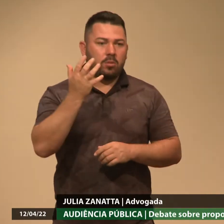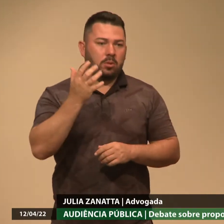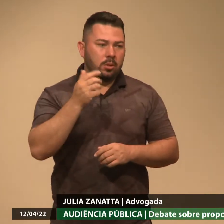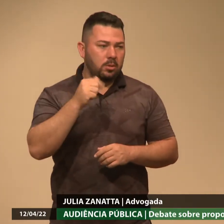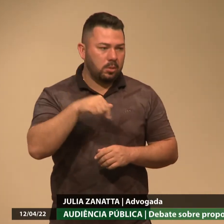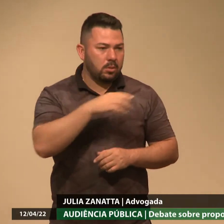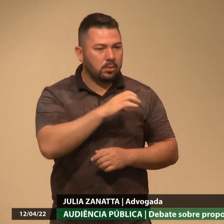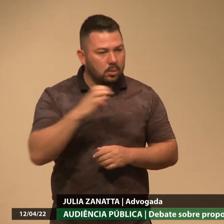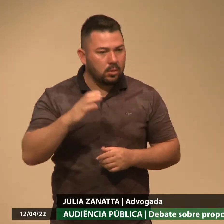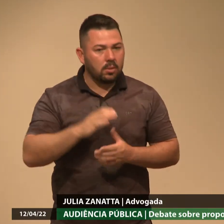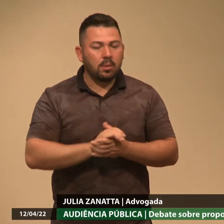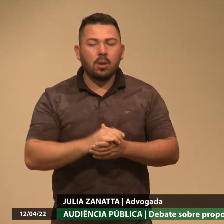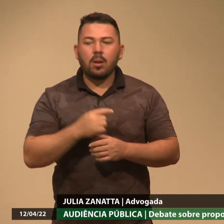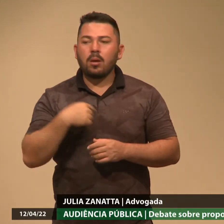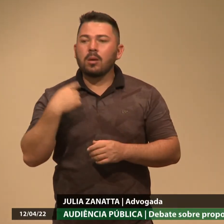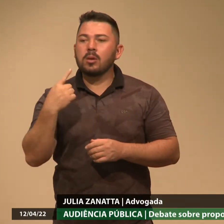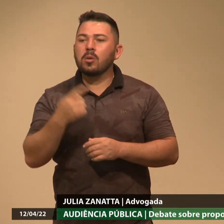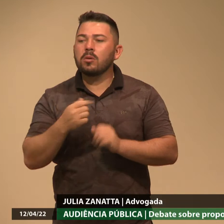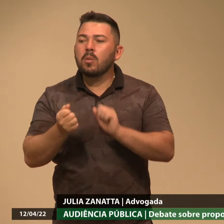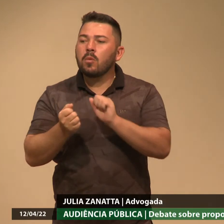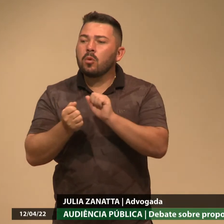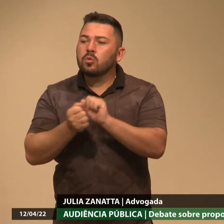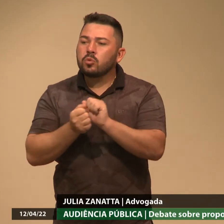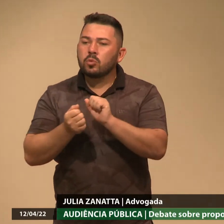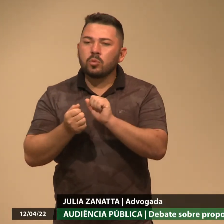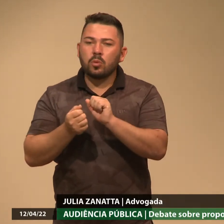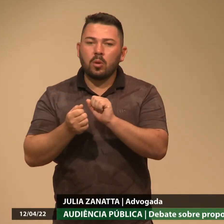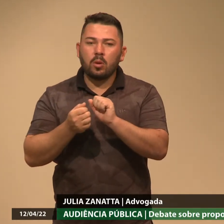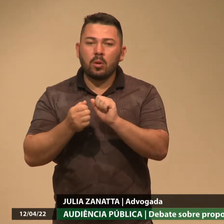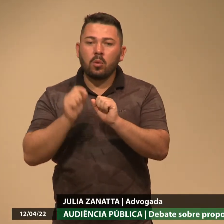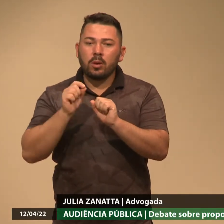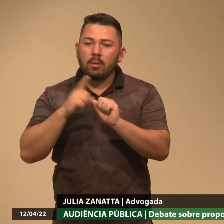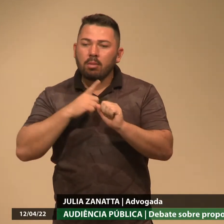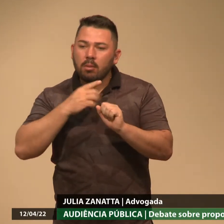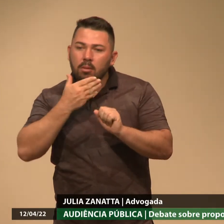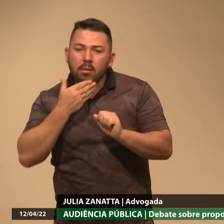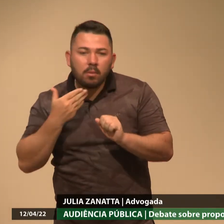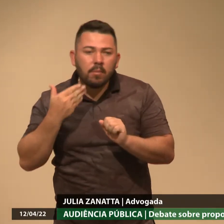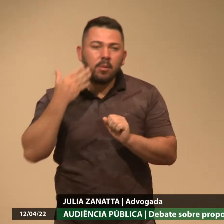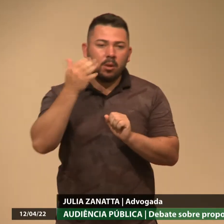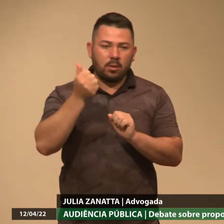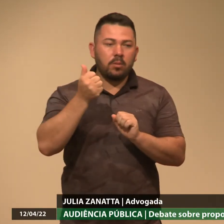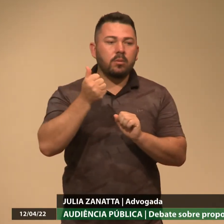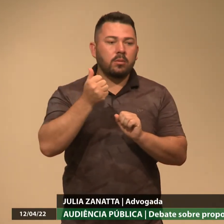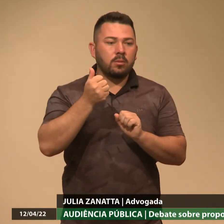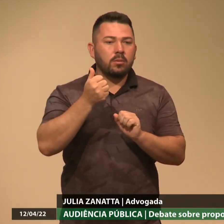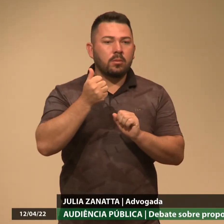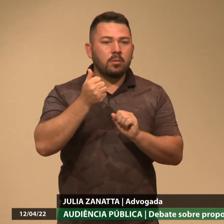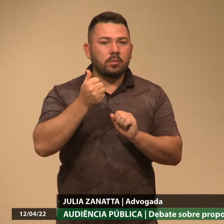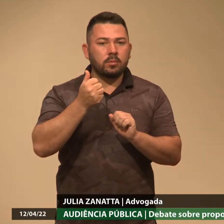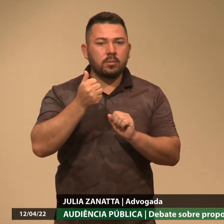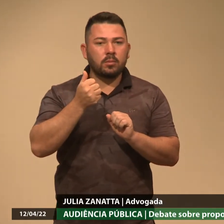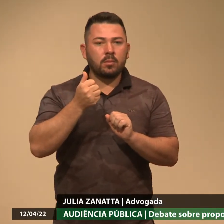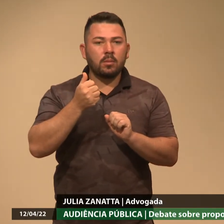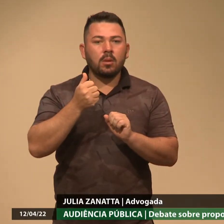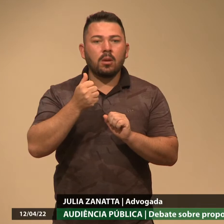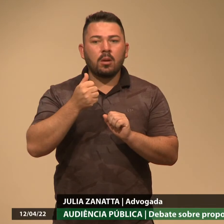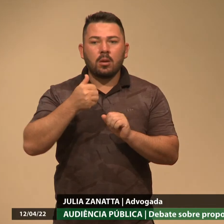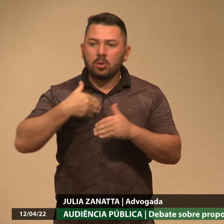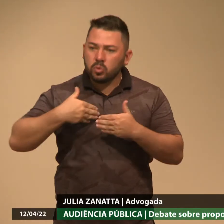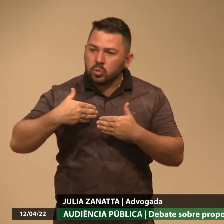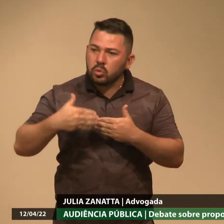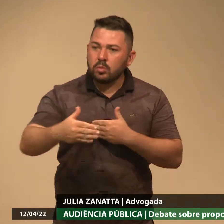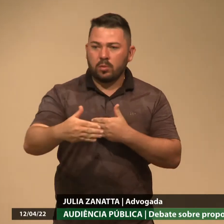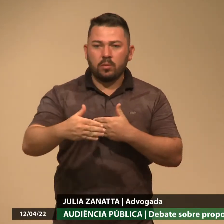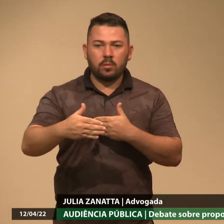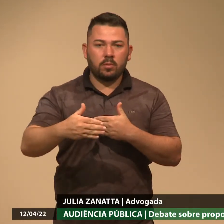então nós estamos juntando as aquilo que a gente tem de melhor aquilo que a gente tem de vitrine o e Tocando